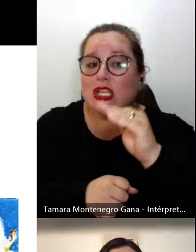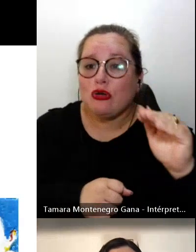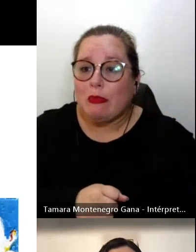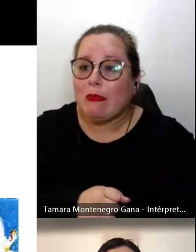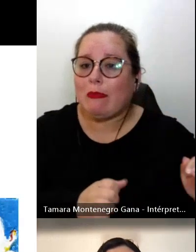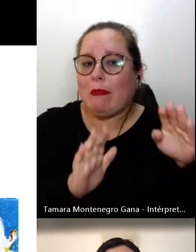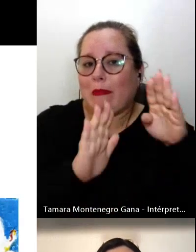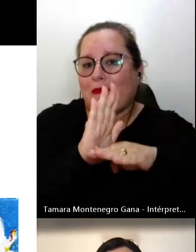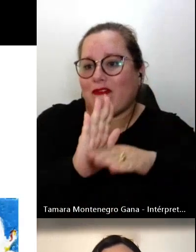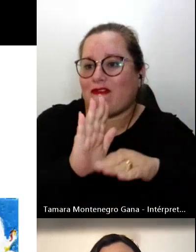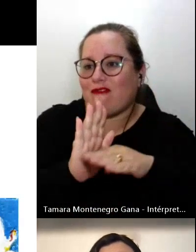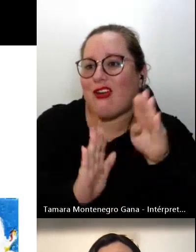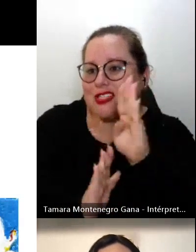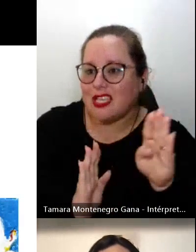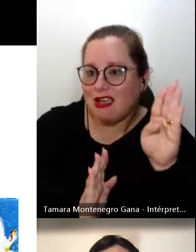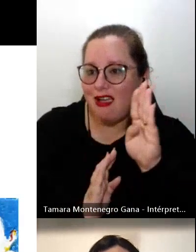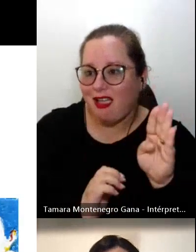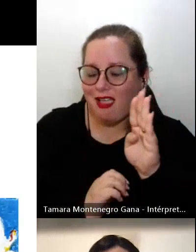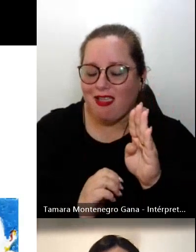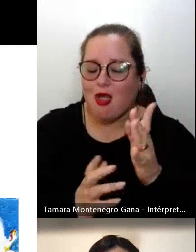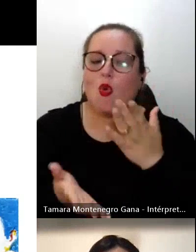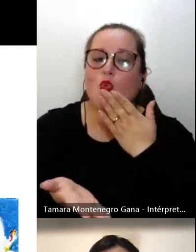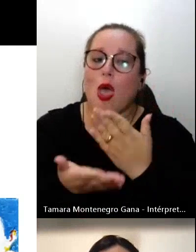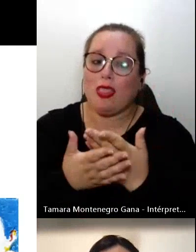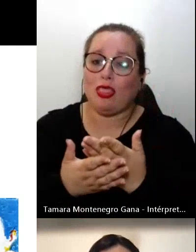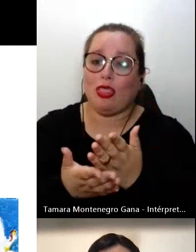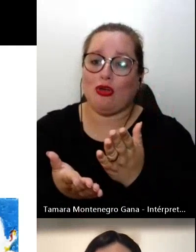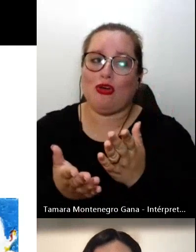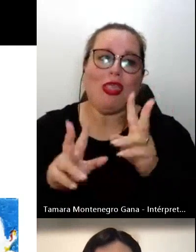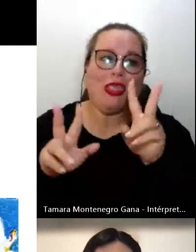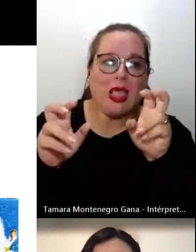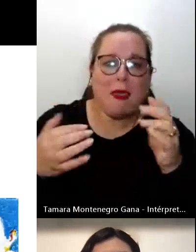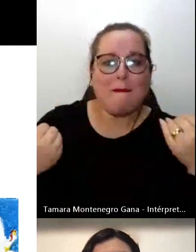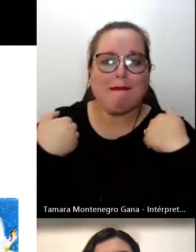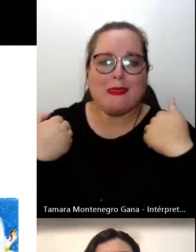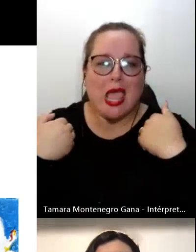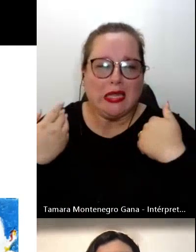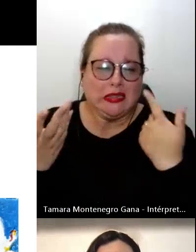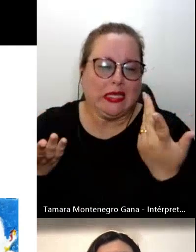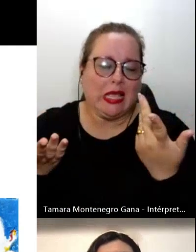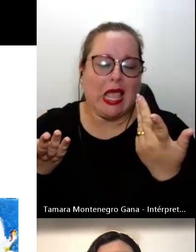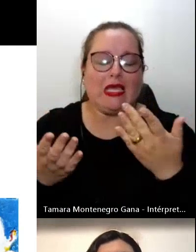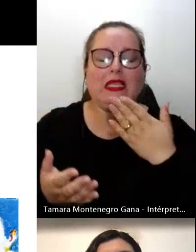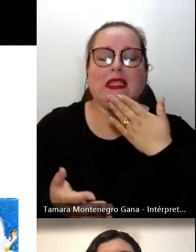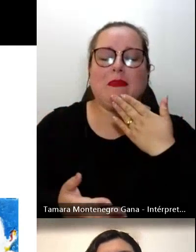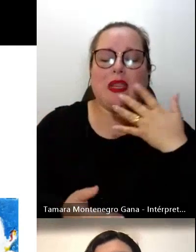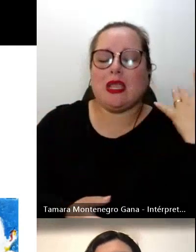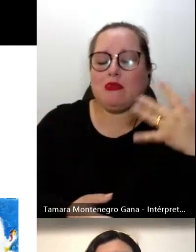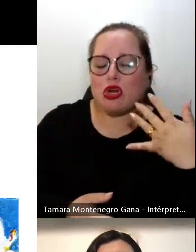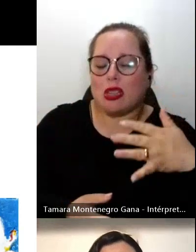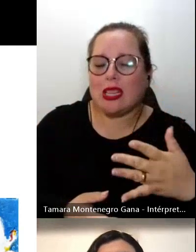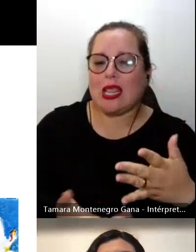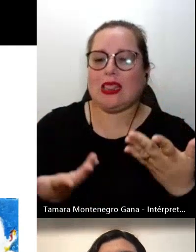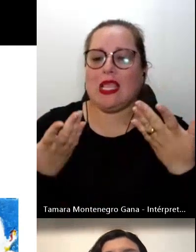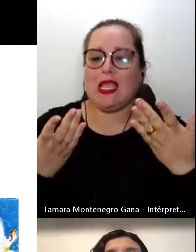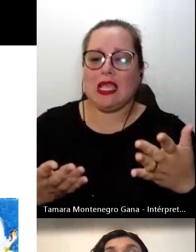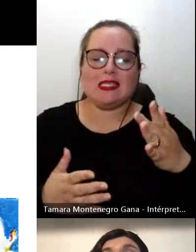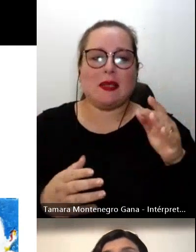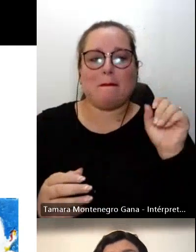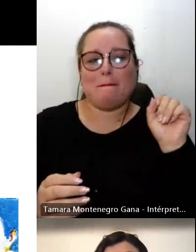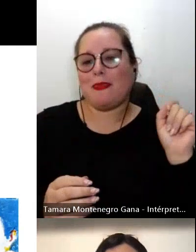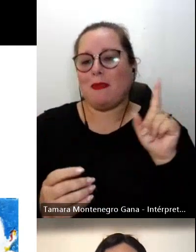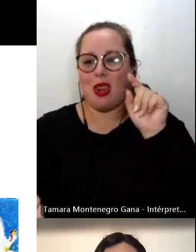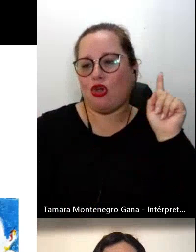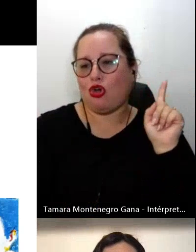Parte de las prácticas y algo esencial que ustedes han descrito este primer contacto